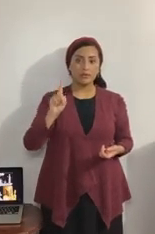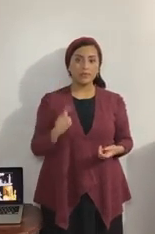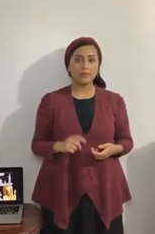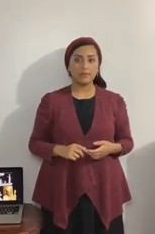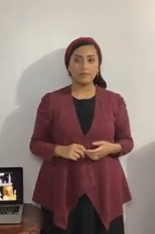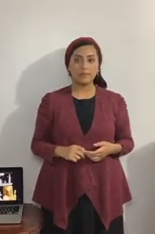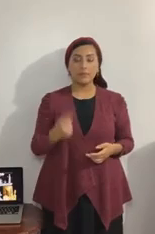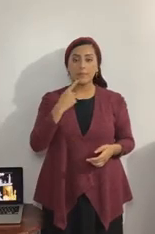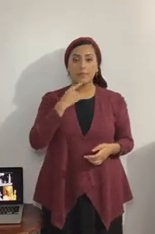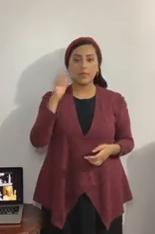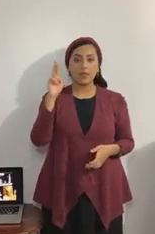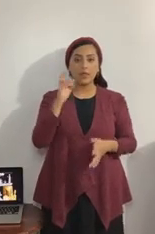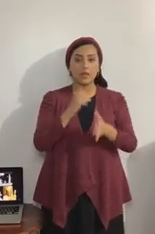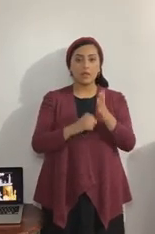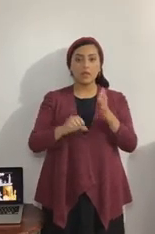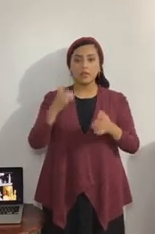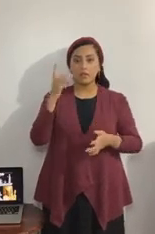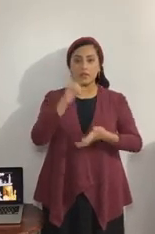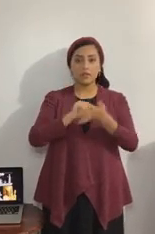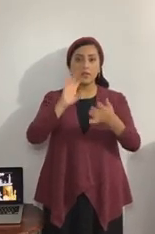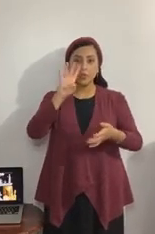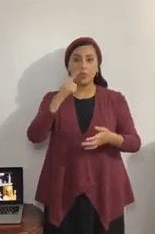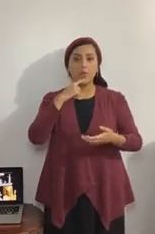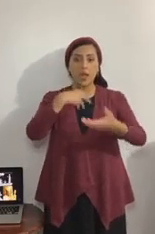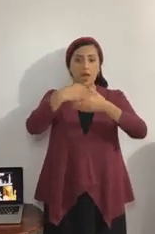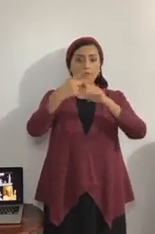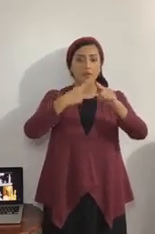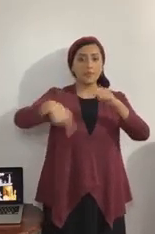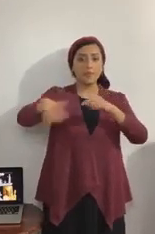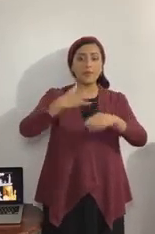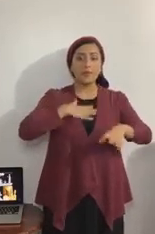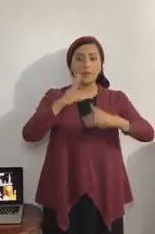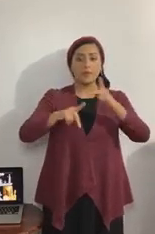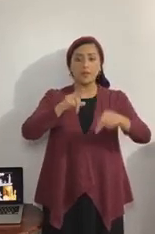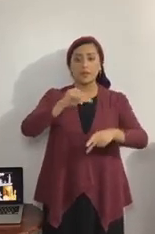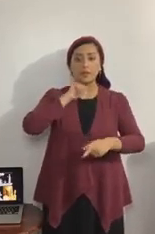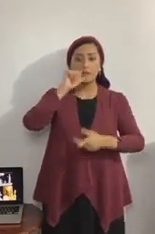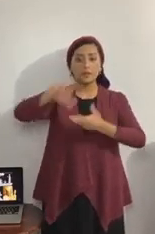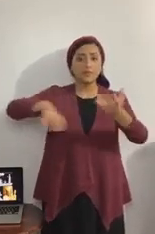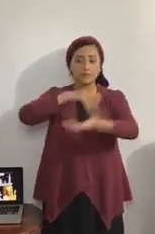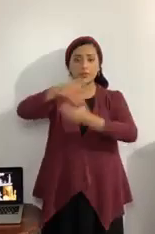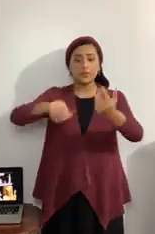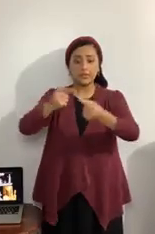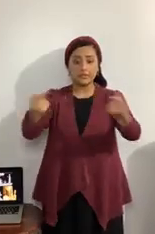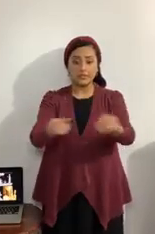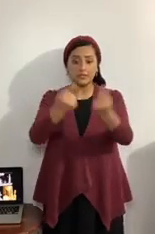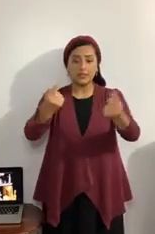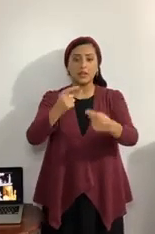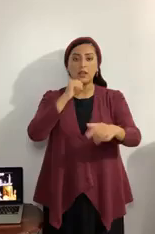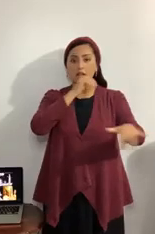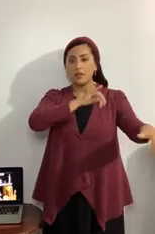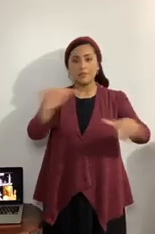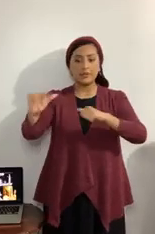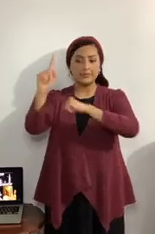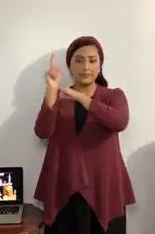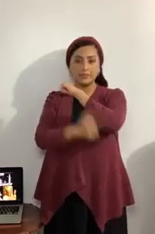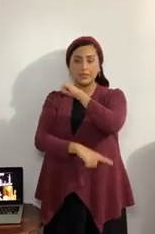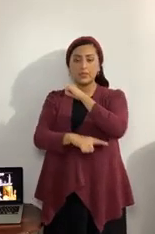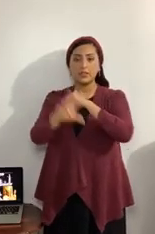Dice Apocalipsis 18, verso 4: salid en medio de ella, pueblo mío, para que no seáis partícipe de sus pecados, ni recibir parte de sus plagas.